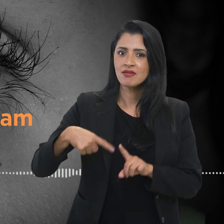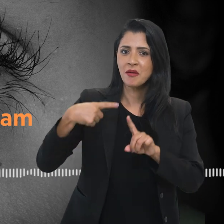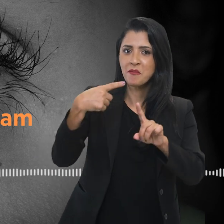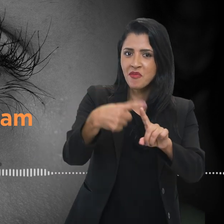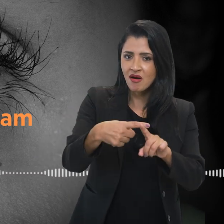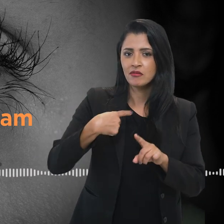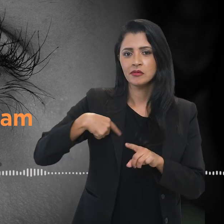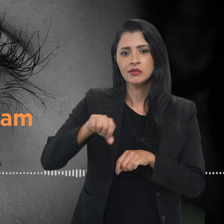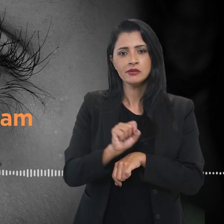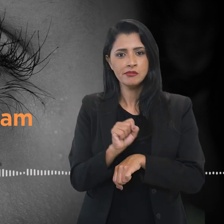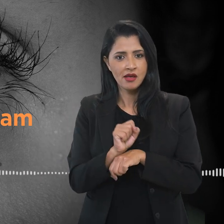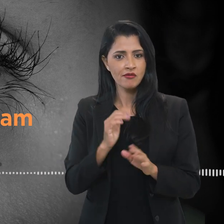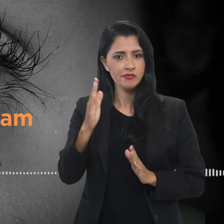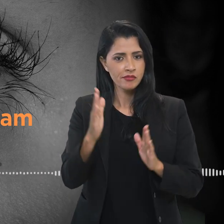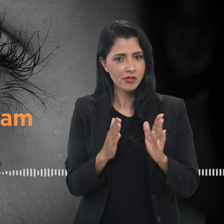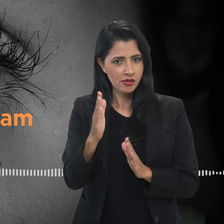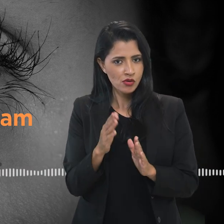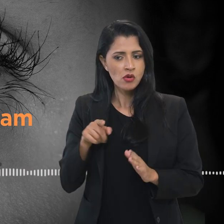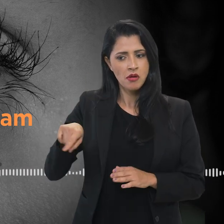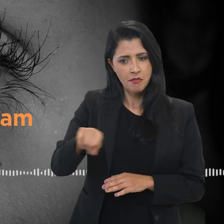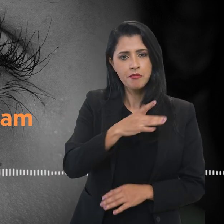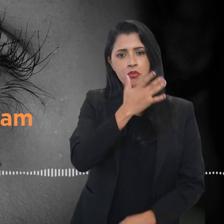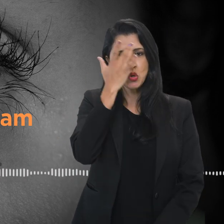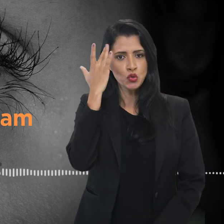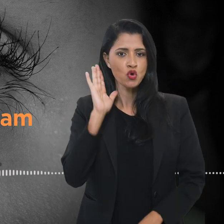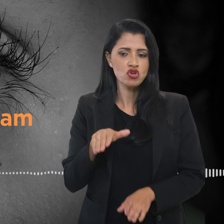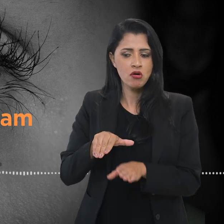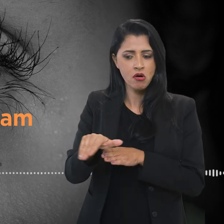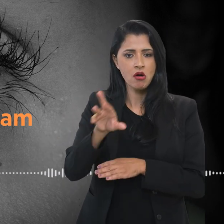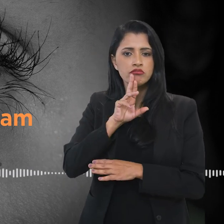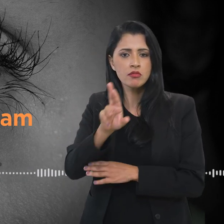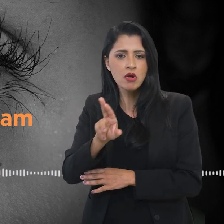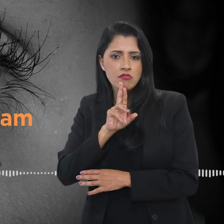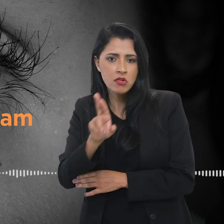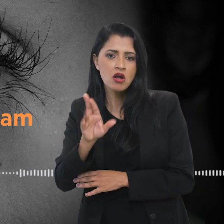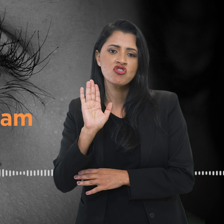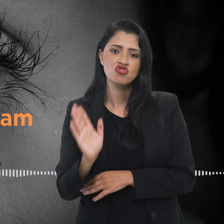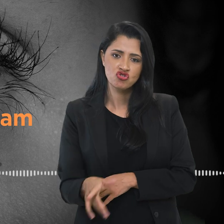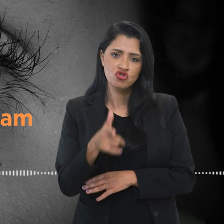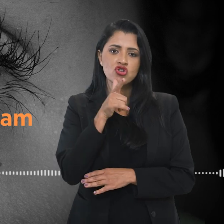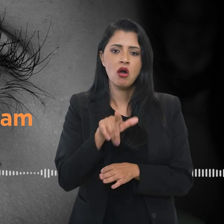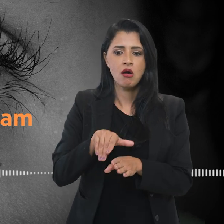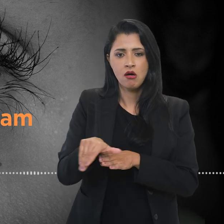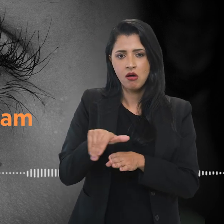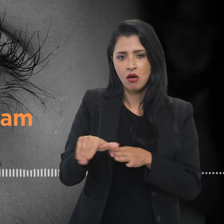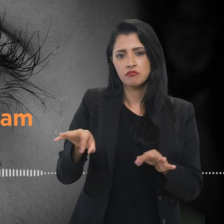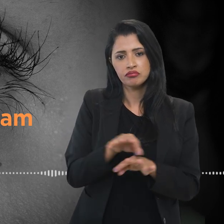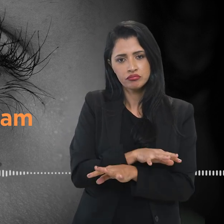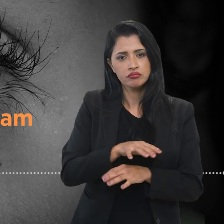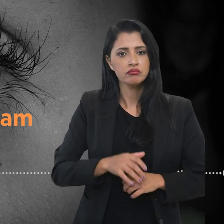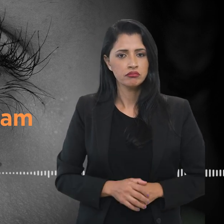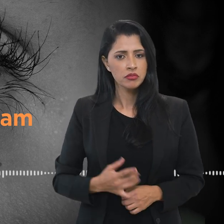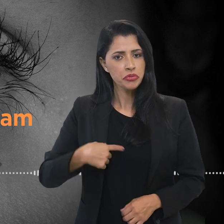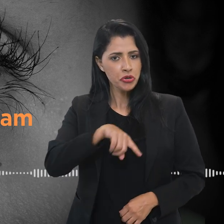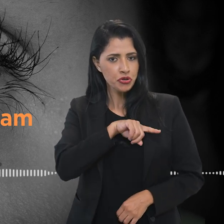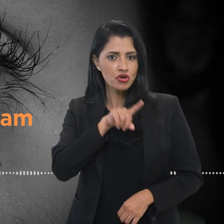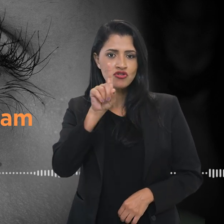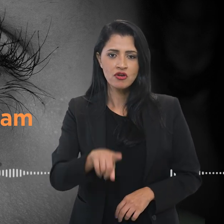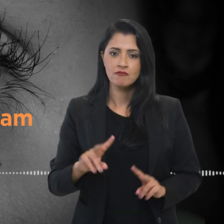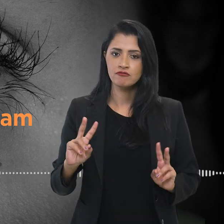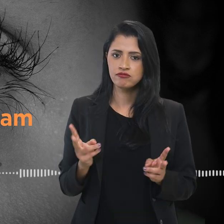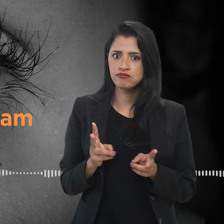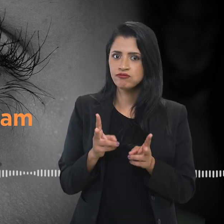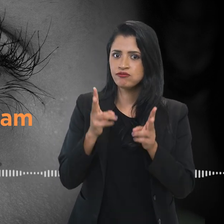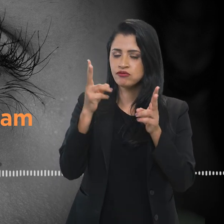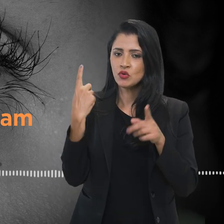do que o normal nesse período. E essas pessoas já receberam suas respostas e já tiveram suas orientações. Isso pra gente é uma